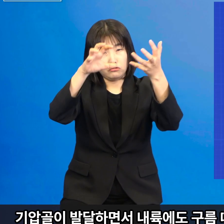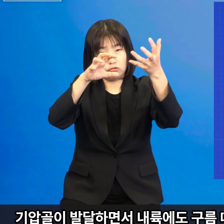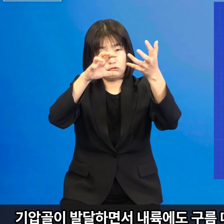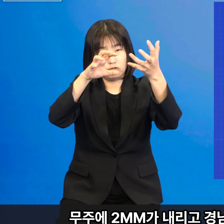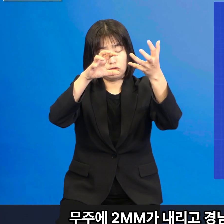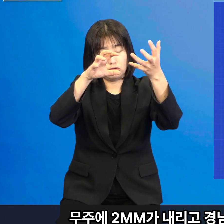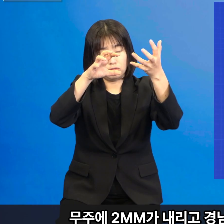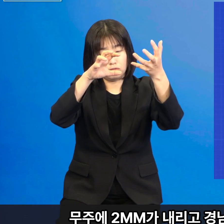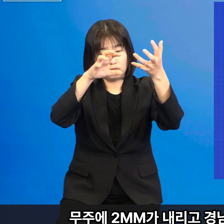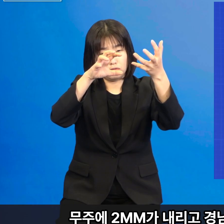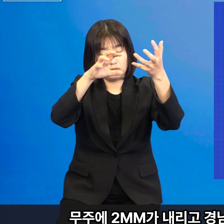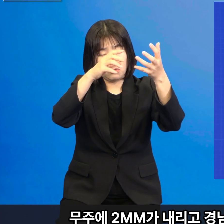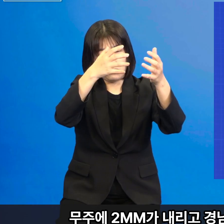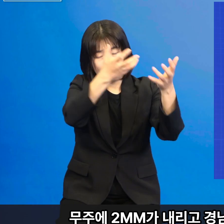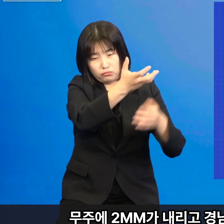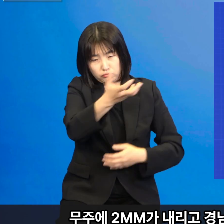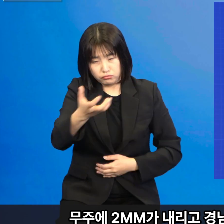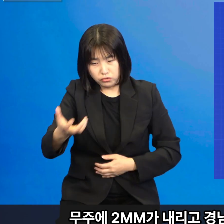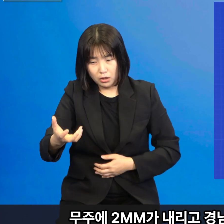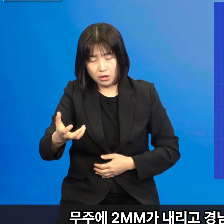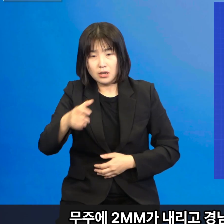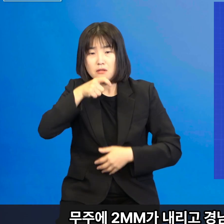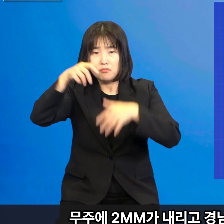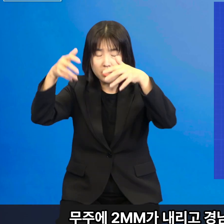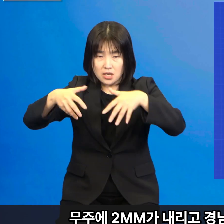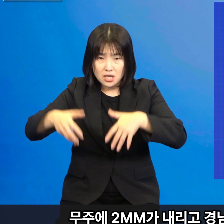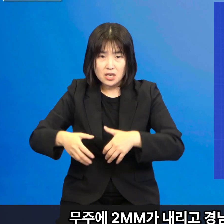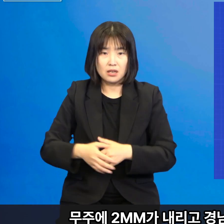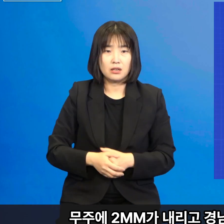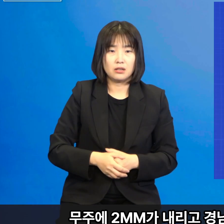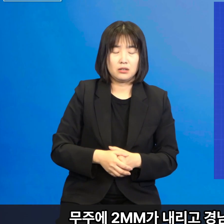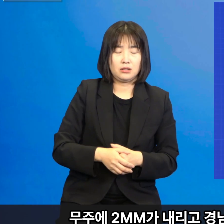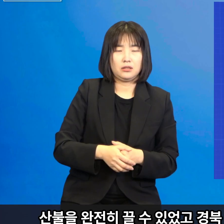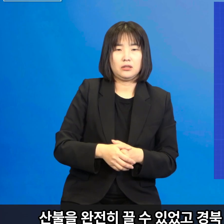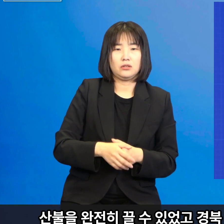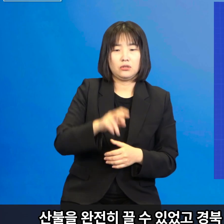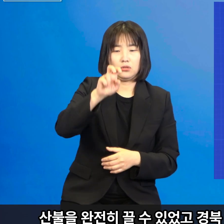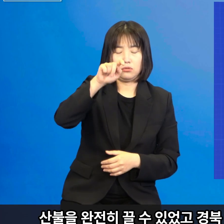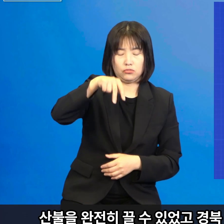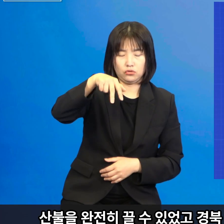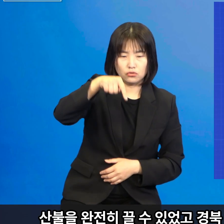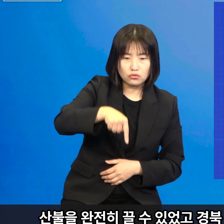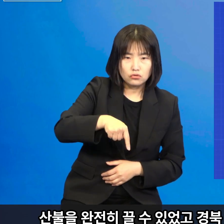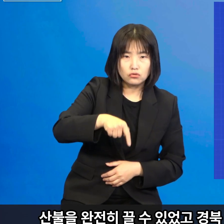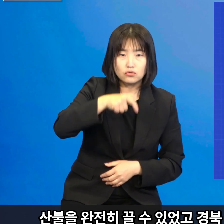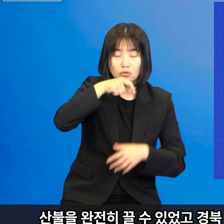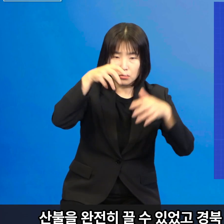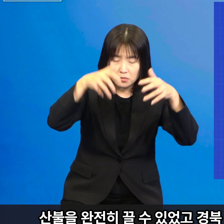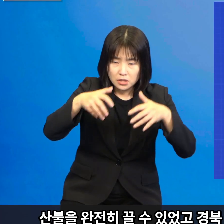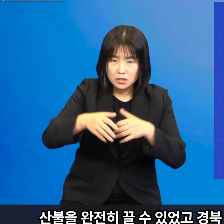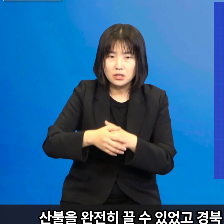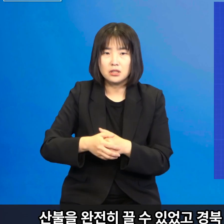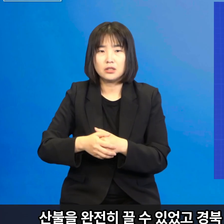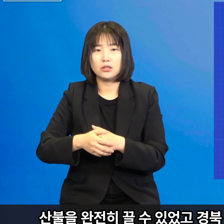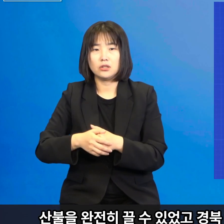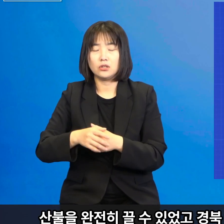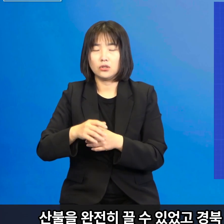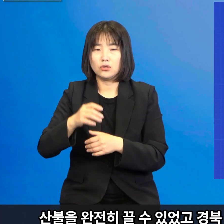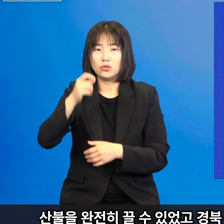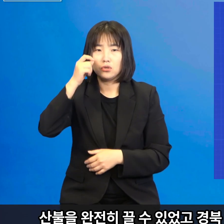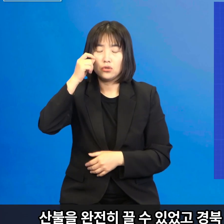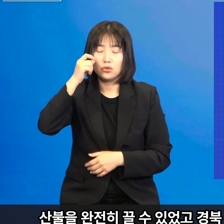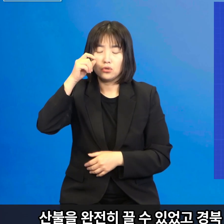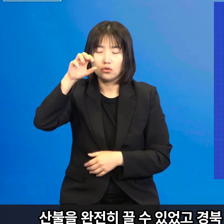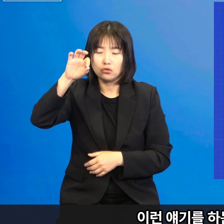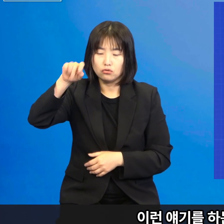비가 내렸다는 거예요. 무주에 2mm가 내리고 경남 울주에 13mm나 쏟아져서 산불을 완전히 끌 수 있었고, 경북 의성 등지